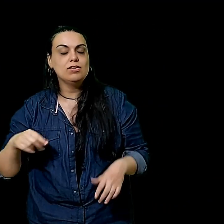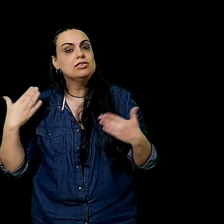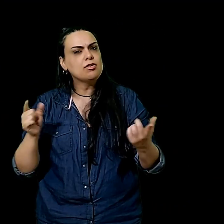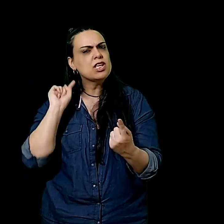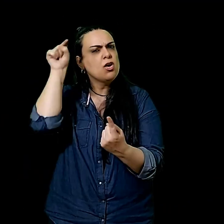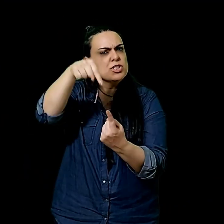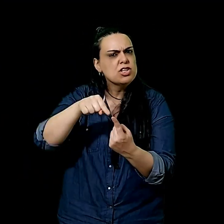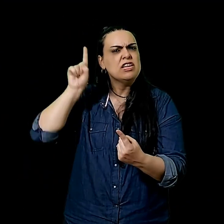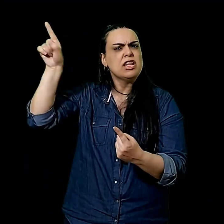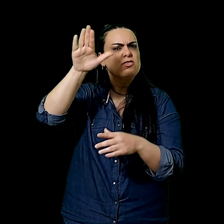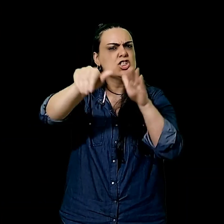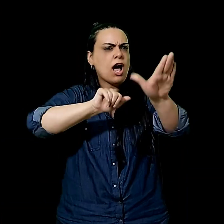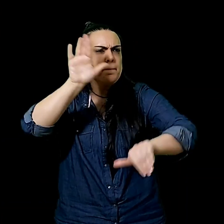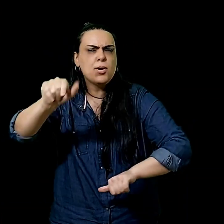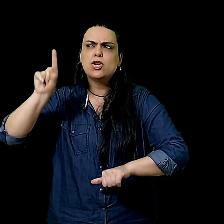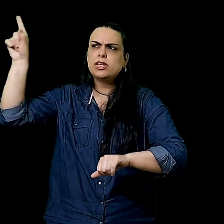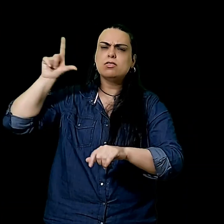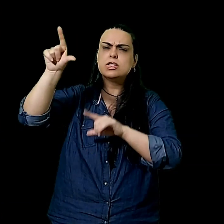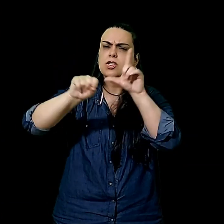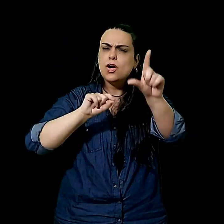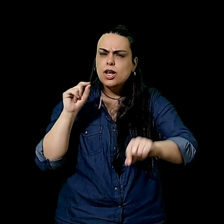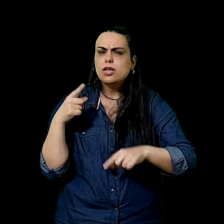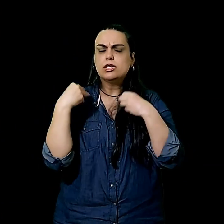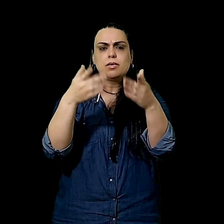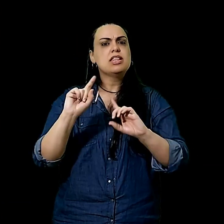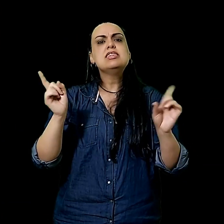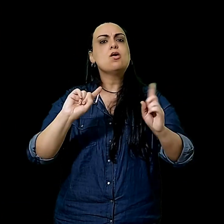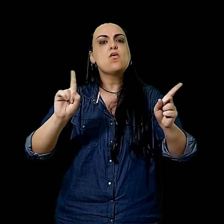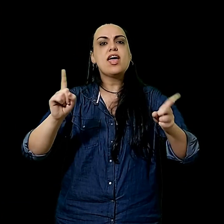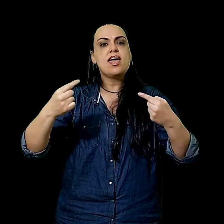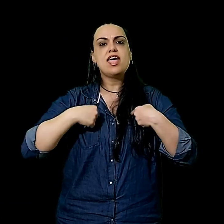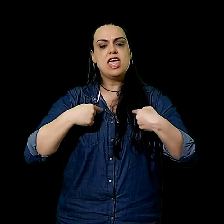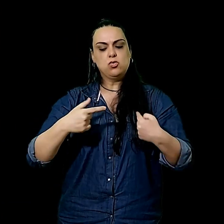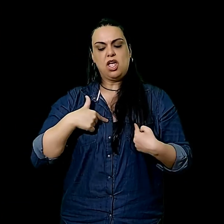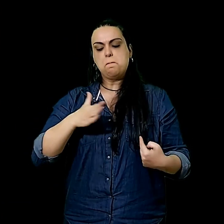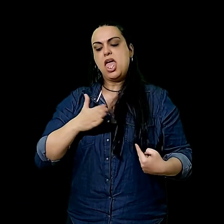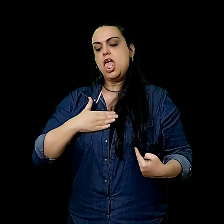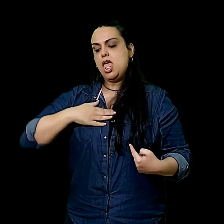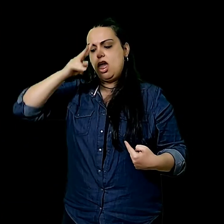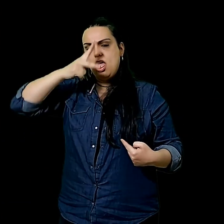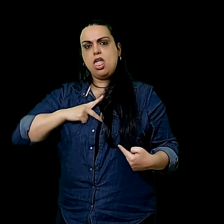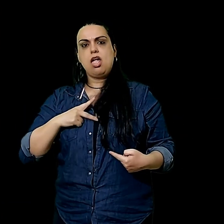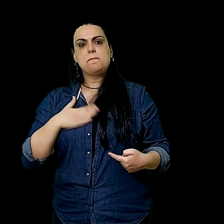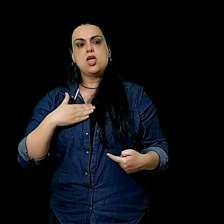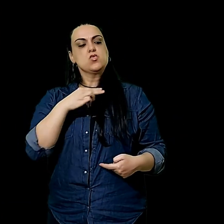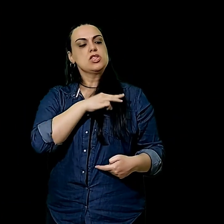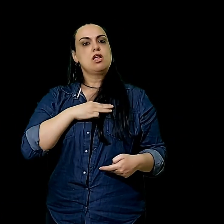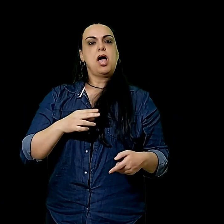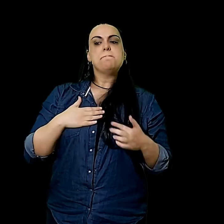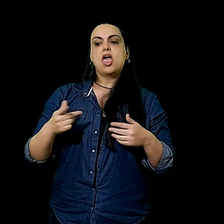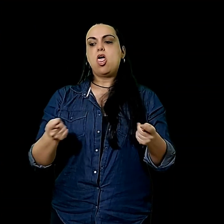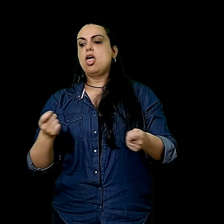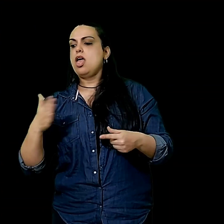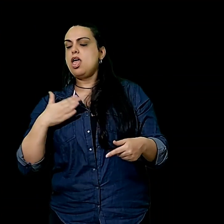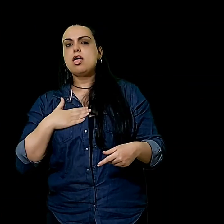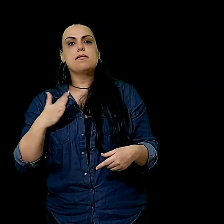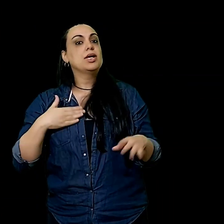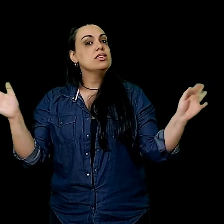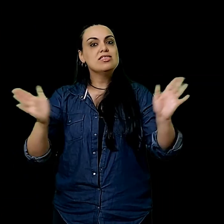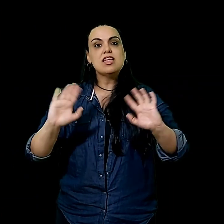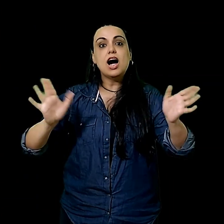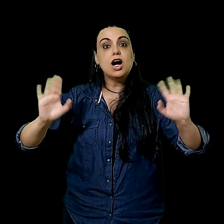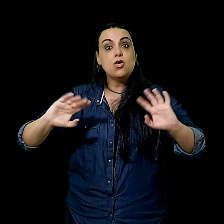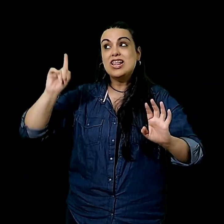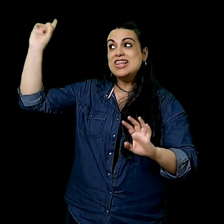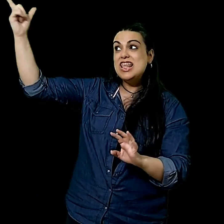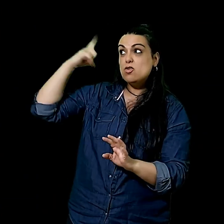chamou, qual a chamada que ele te deu, é essa. Não sou eu que tenho um ministério, é o ministério que me tem. Por quê? Porque